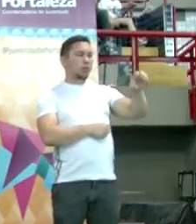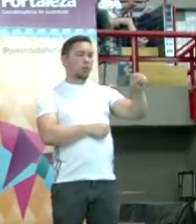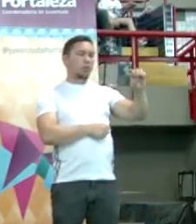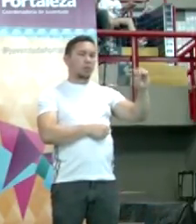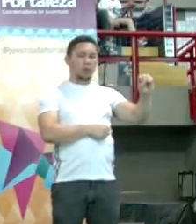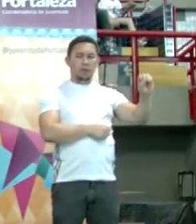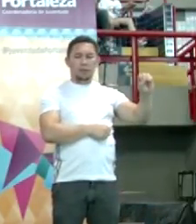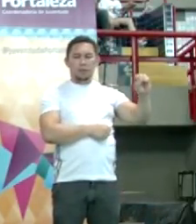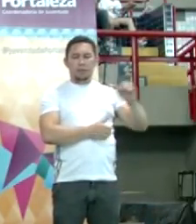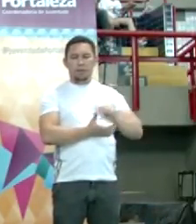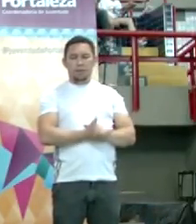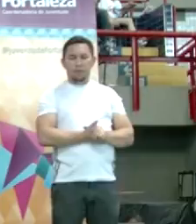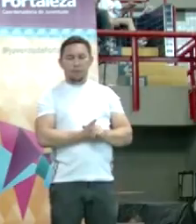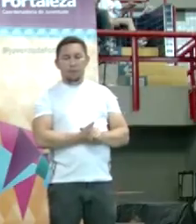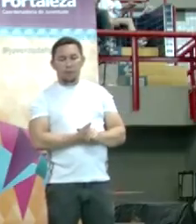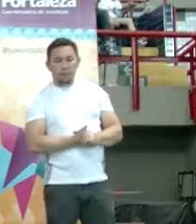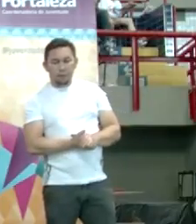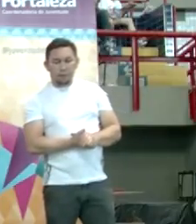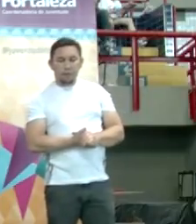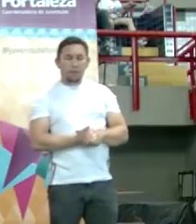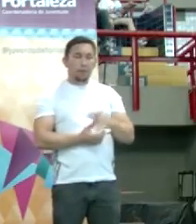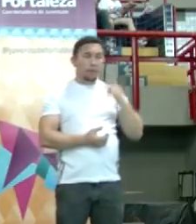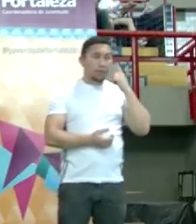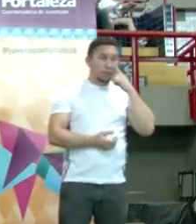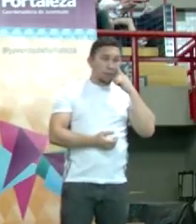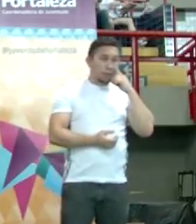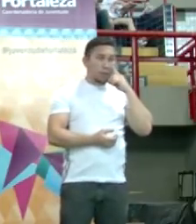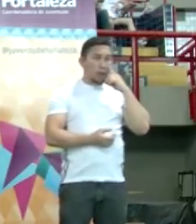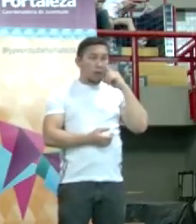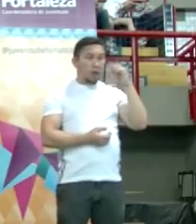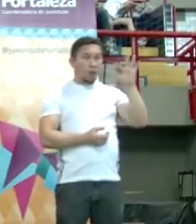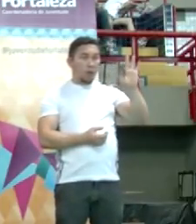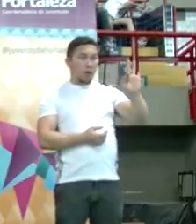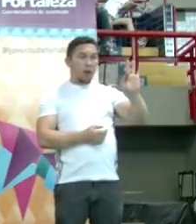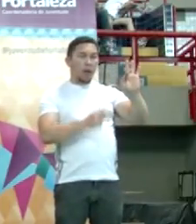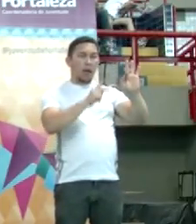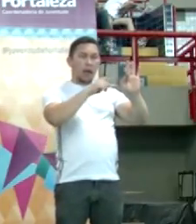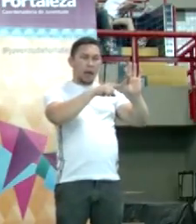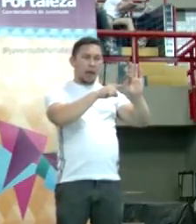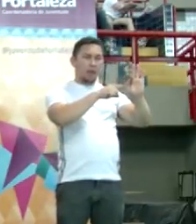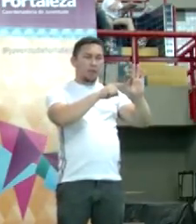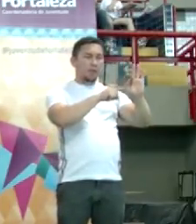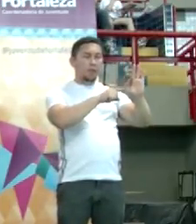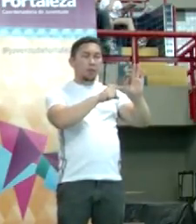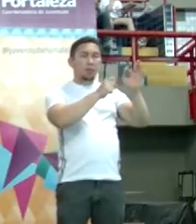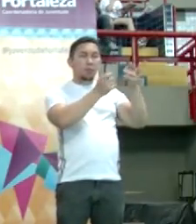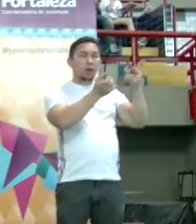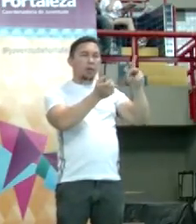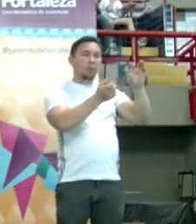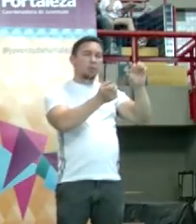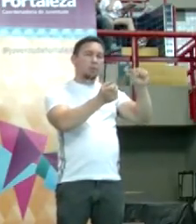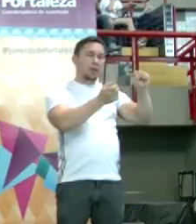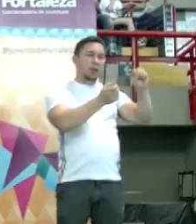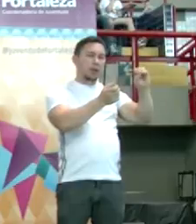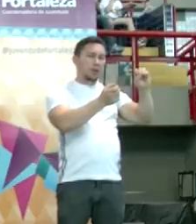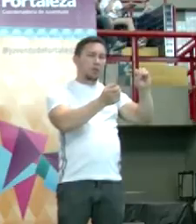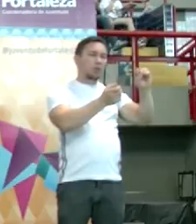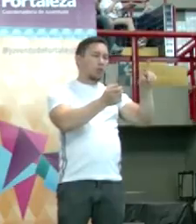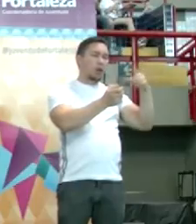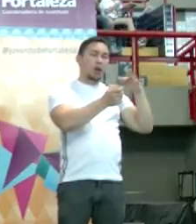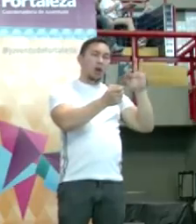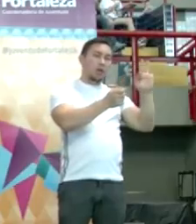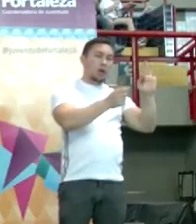é que a gente calcula o peso? Eu coloquei F, para você ver que peso é uma força. A gente calcula o peso pela